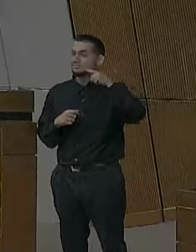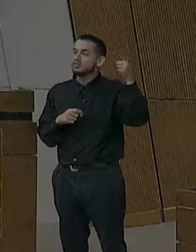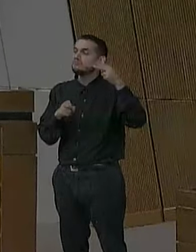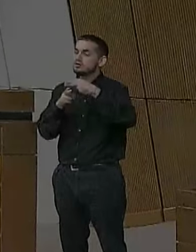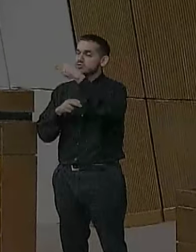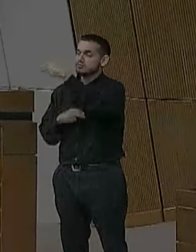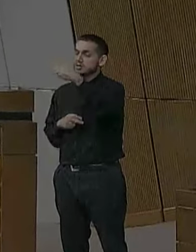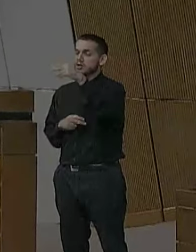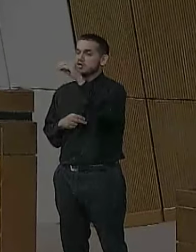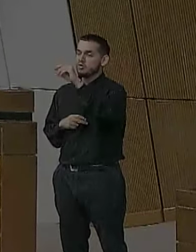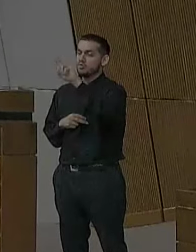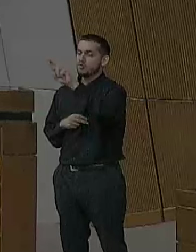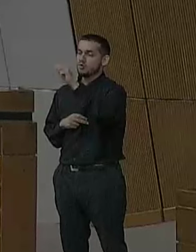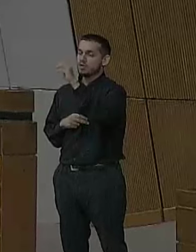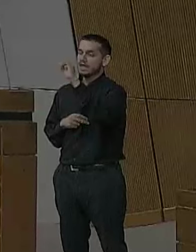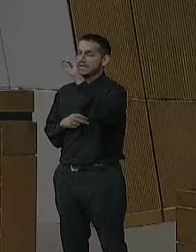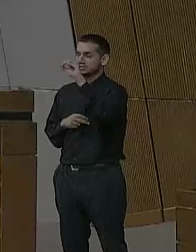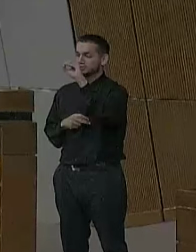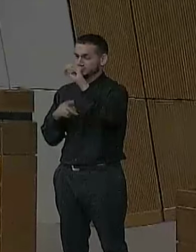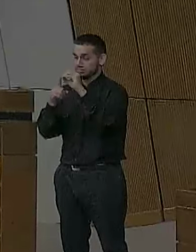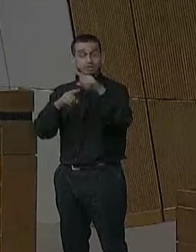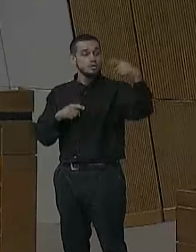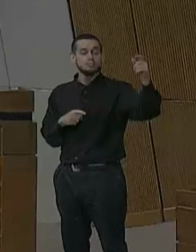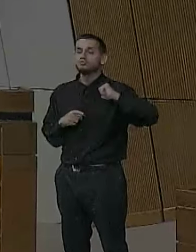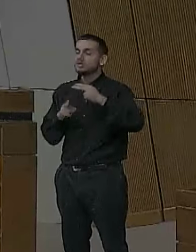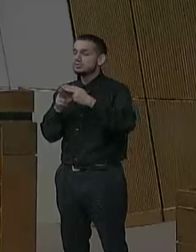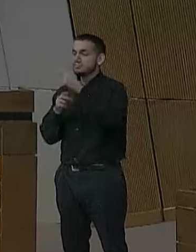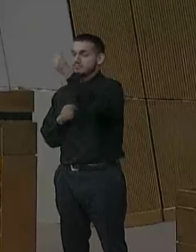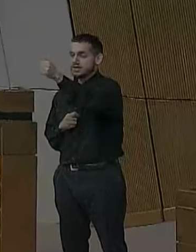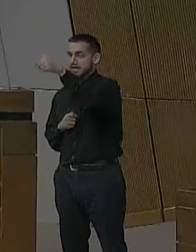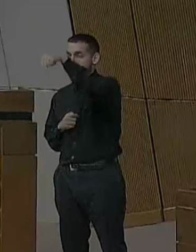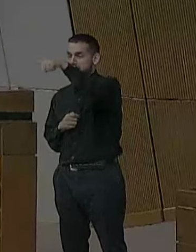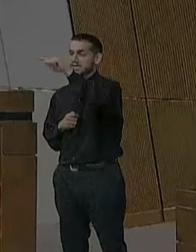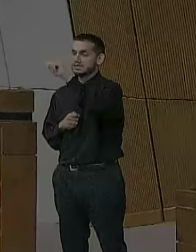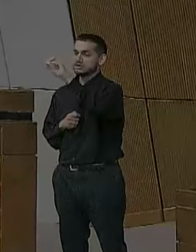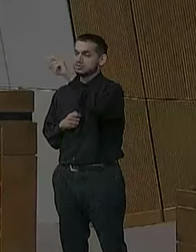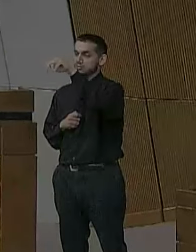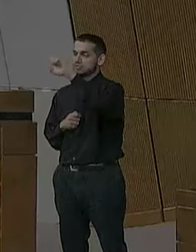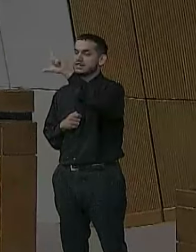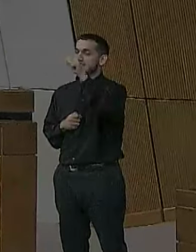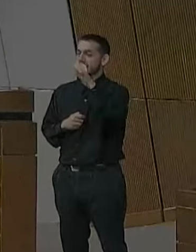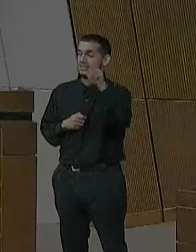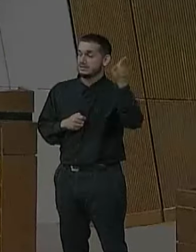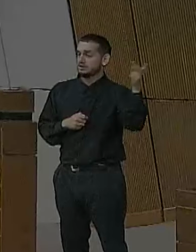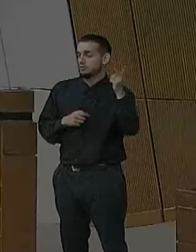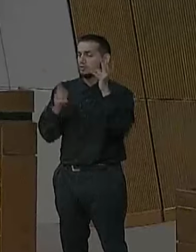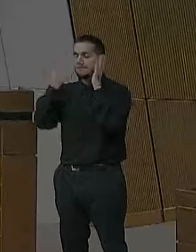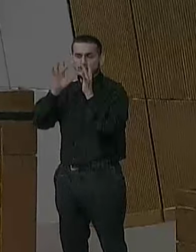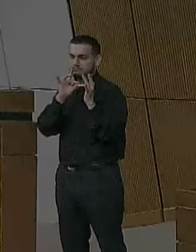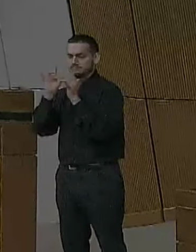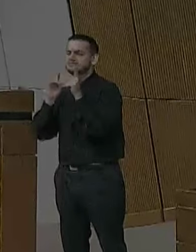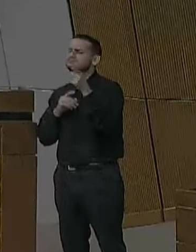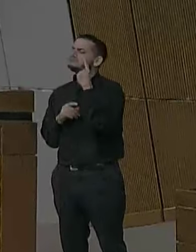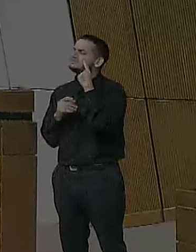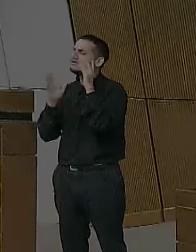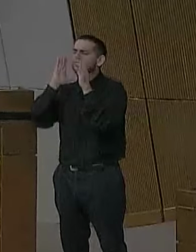Sánchez y Antonella Llamas de la empresa Bouga, es una empresa de la red SUMAP, y que desde el día cero, cuando